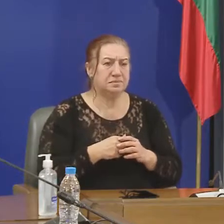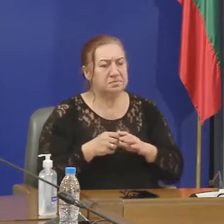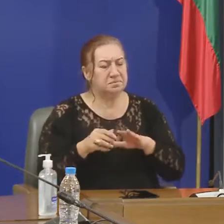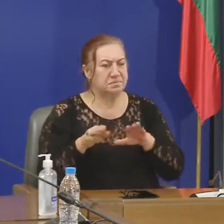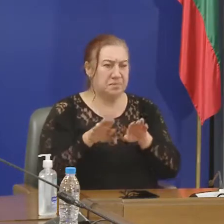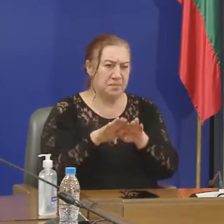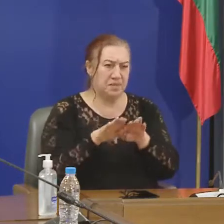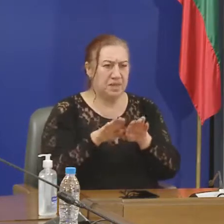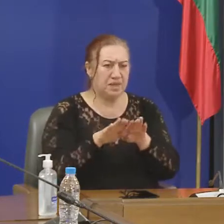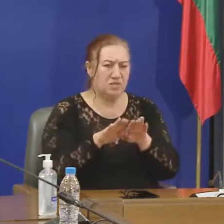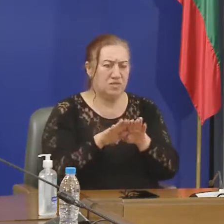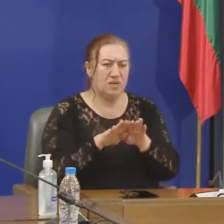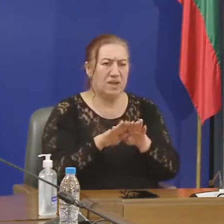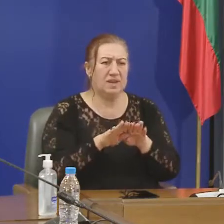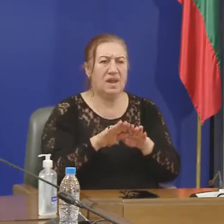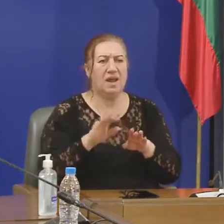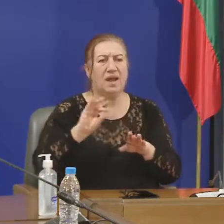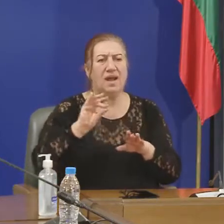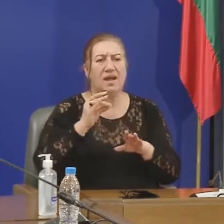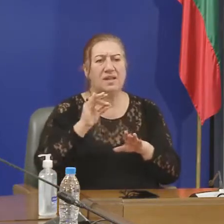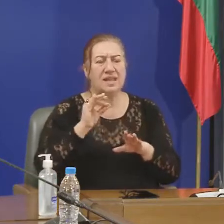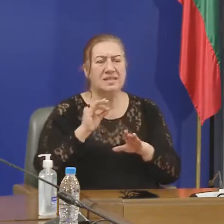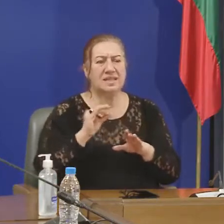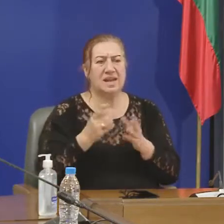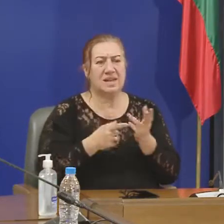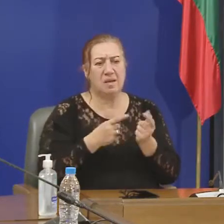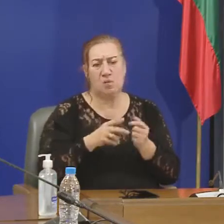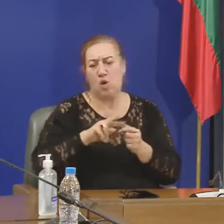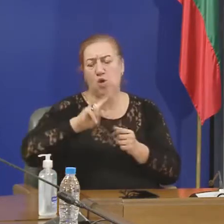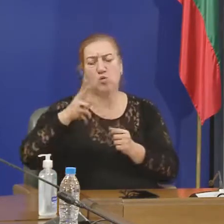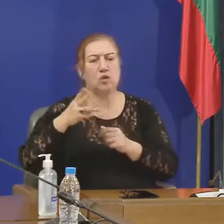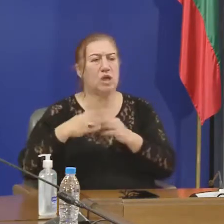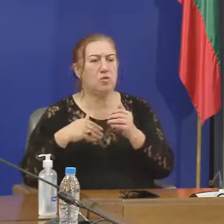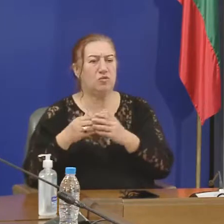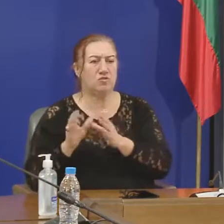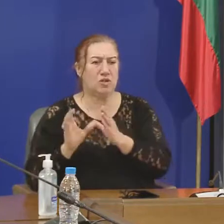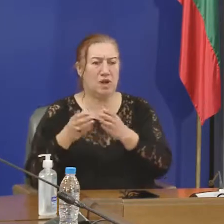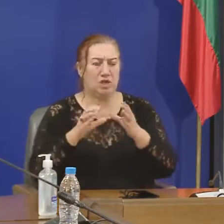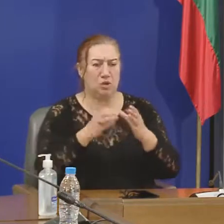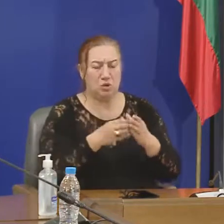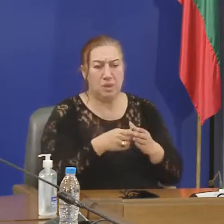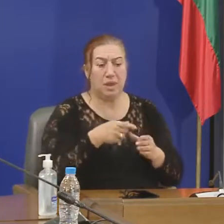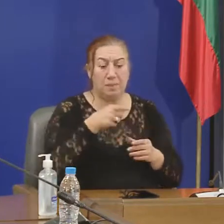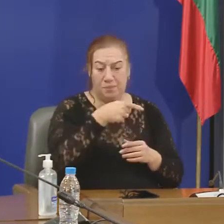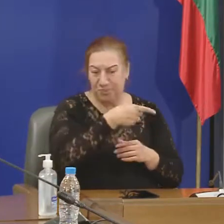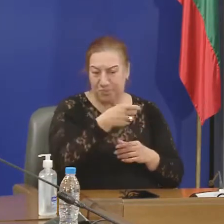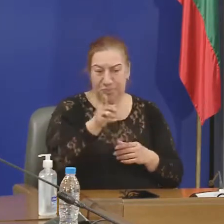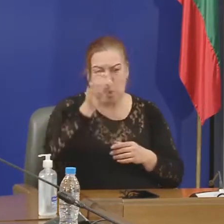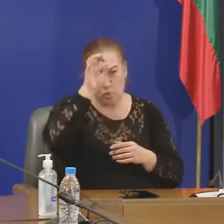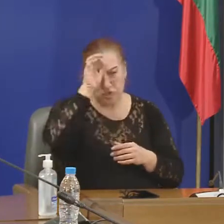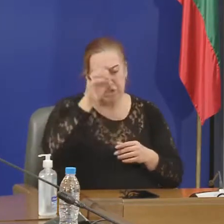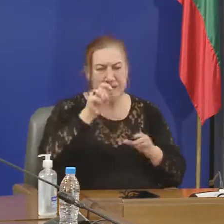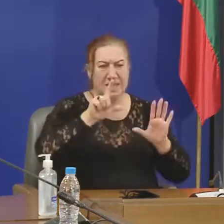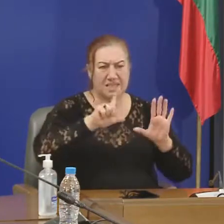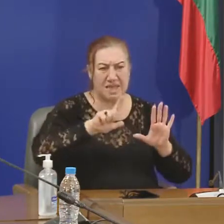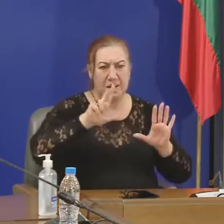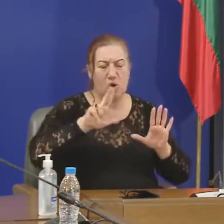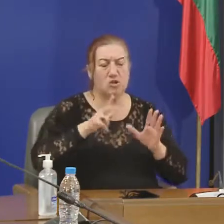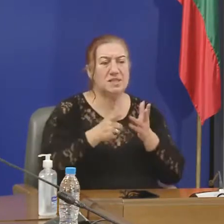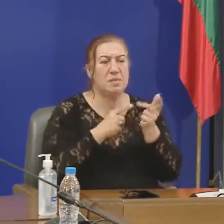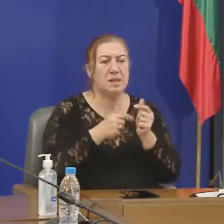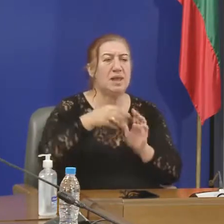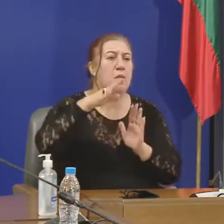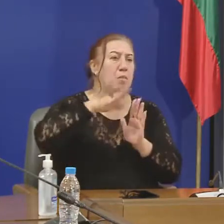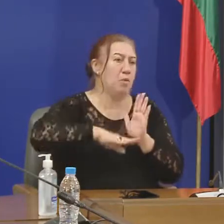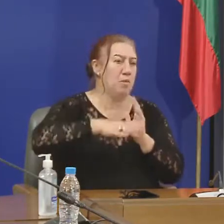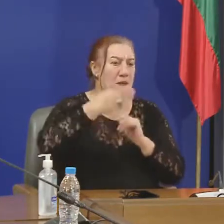съответства на средния брой на другите професионални групи. При учениците той е 7-8 пъти по-малък, което вероятно означава, че боледуват безсимптомно. Това